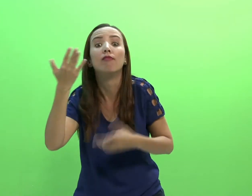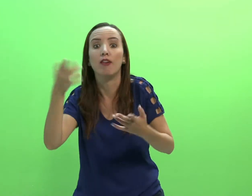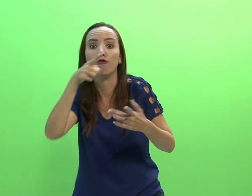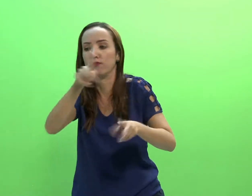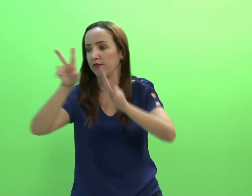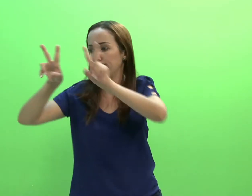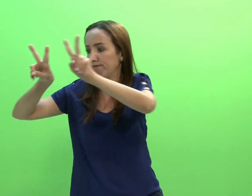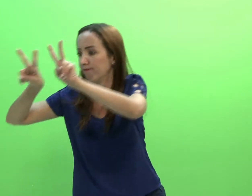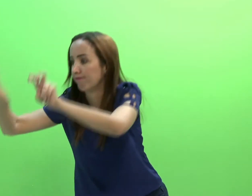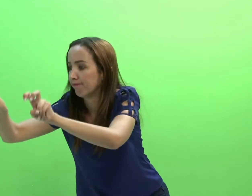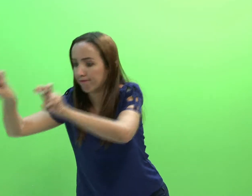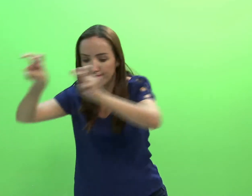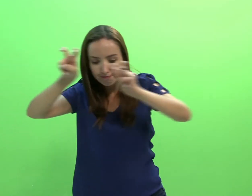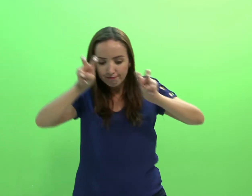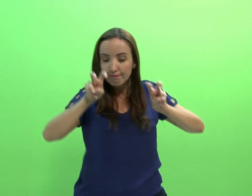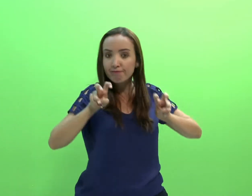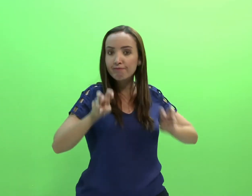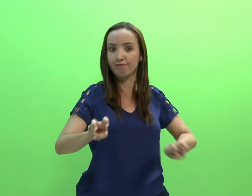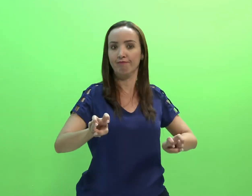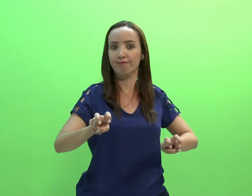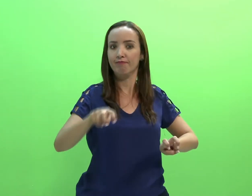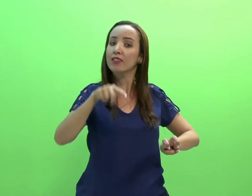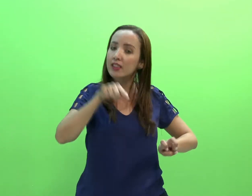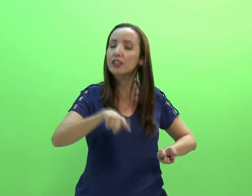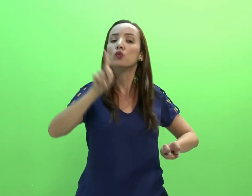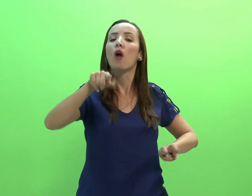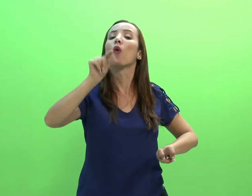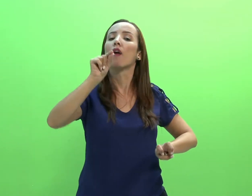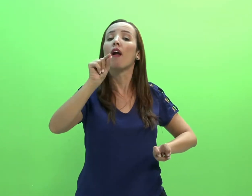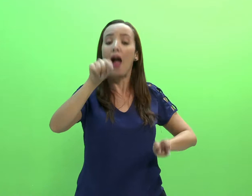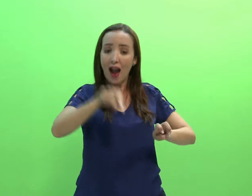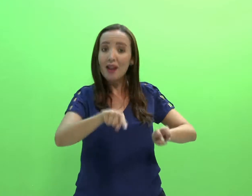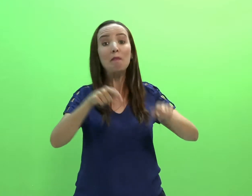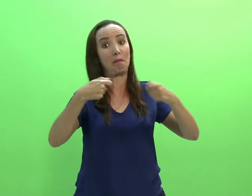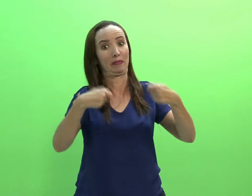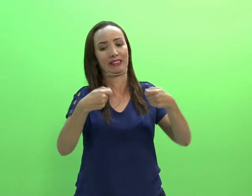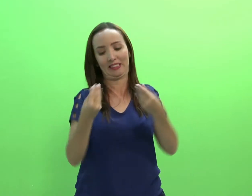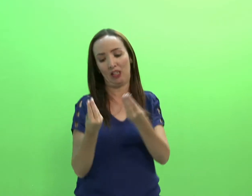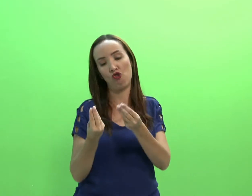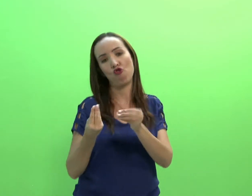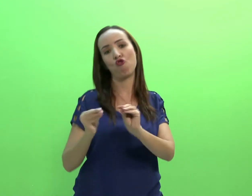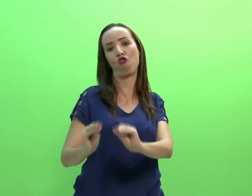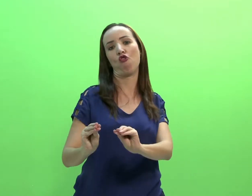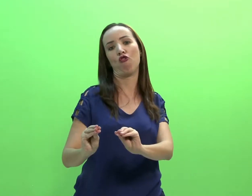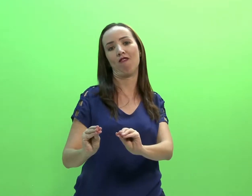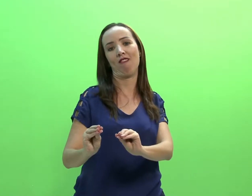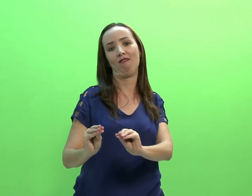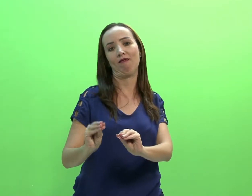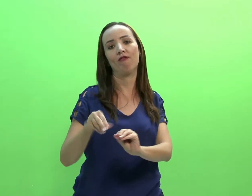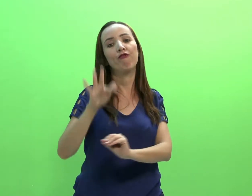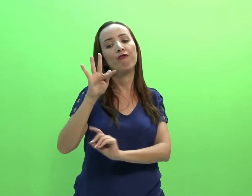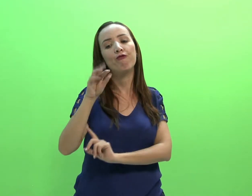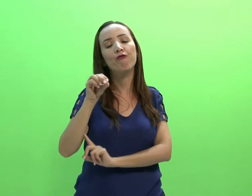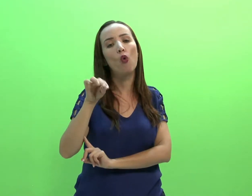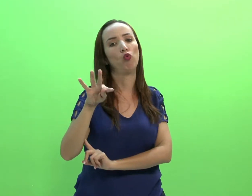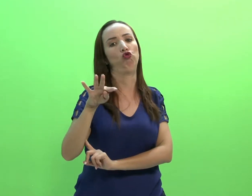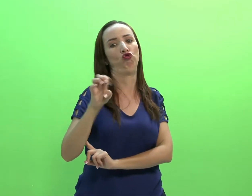viu que algo ali era importante, retira essa informação e coloca no seu trabalho, e é necessário que você coloque ali